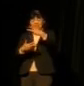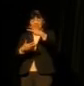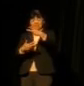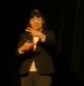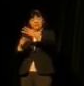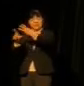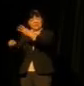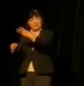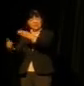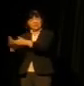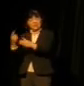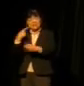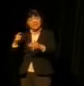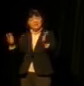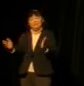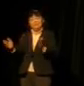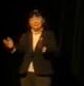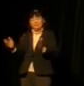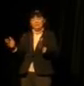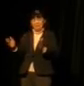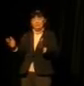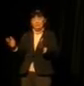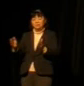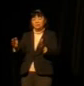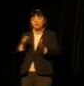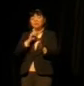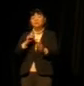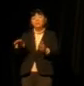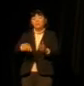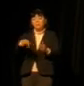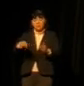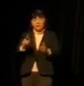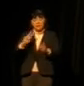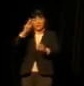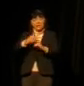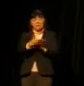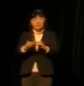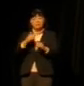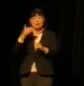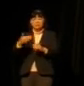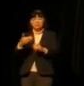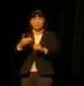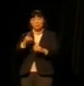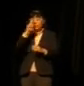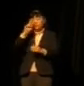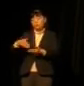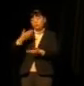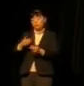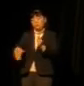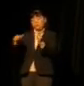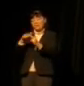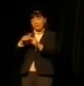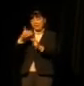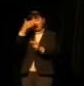まであと1ヶ月、3月もあと1ヶ月というところで鹿島区の給食センターが使えるようになって、あ